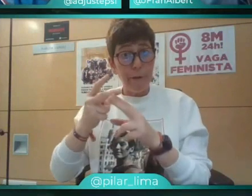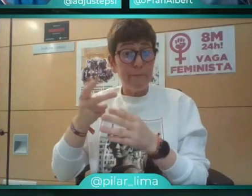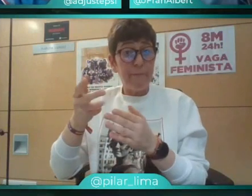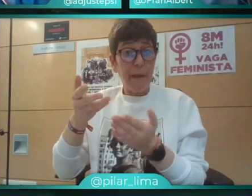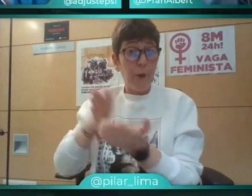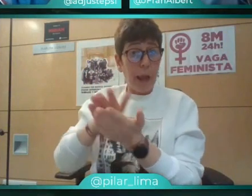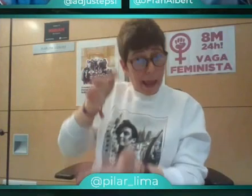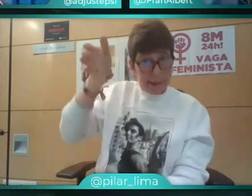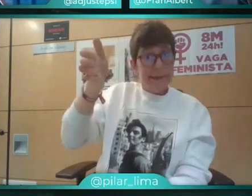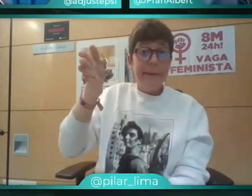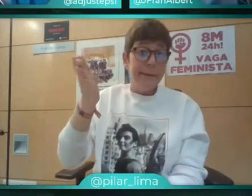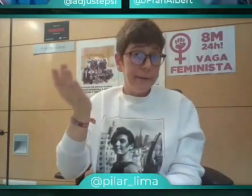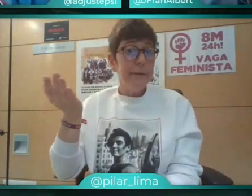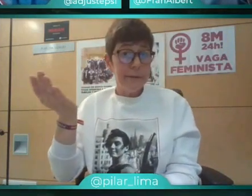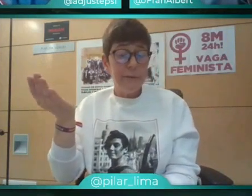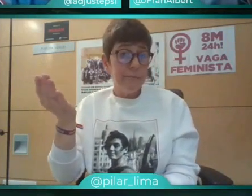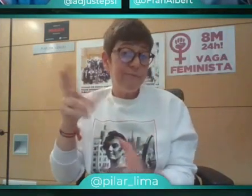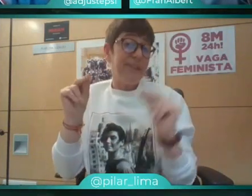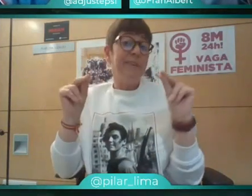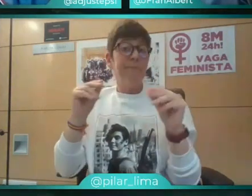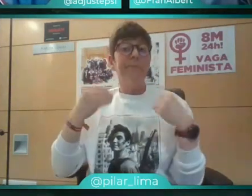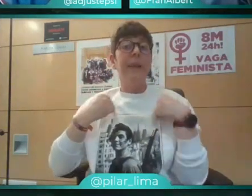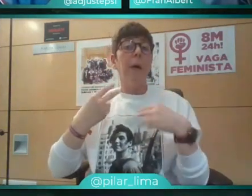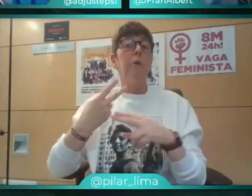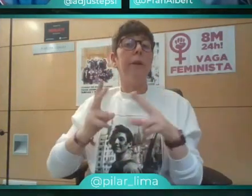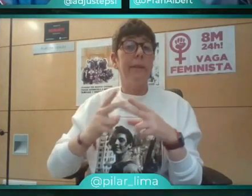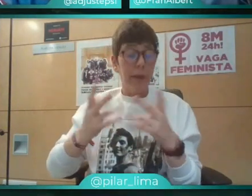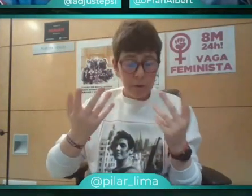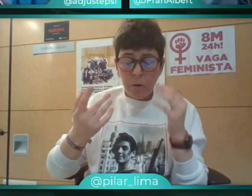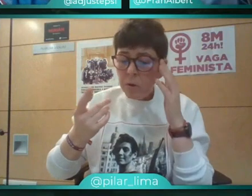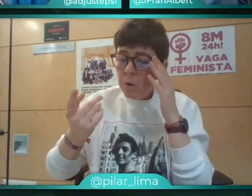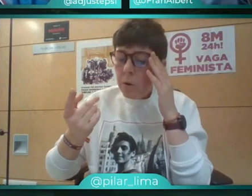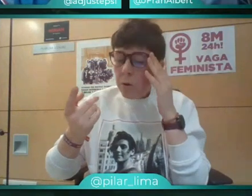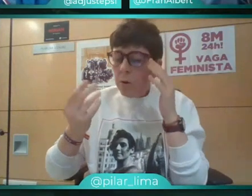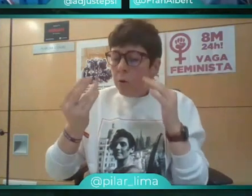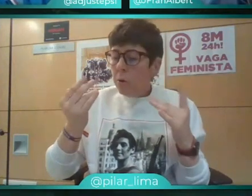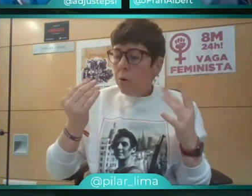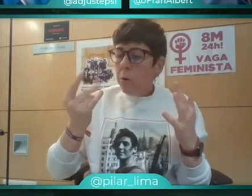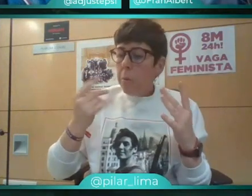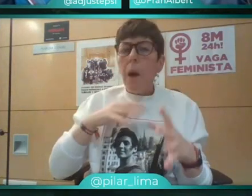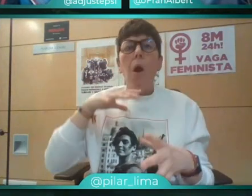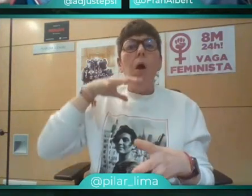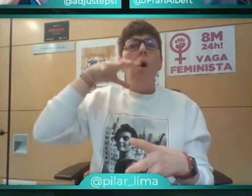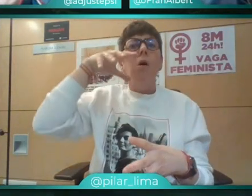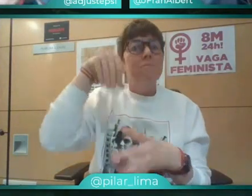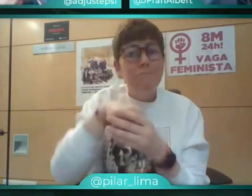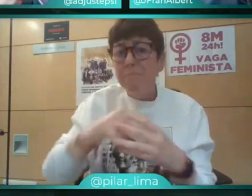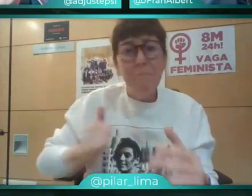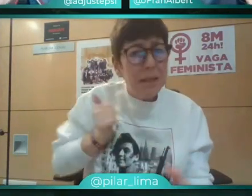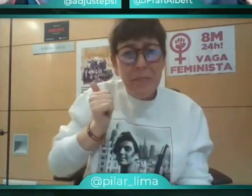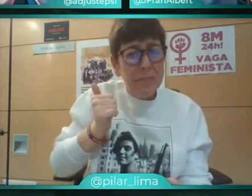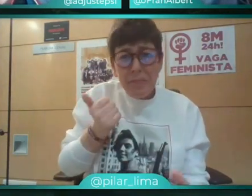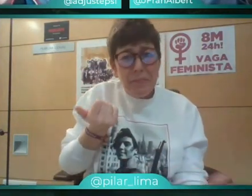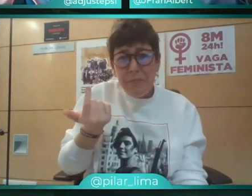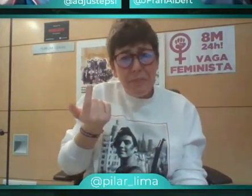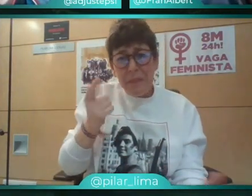de los zombis donde todas las personas en política se dice que van a morir ahí que van a terminar ahí su vida política